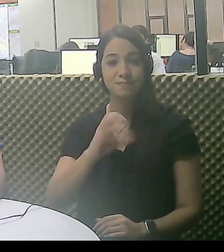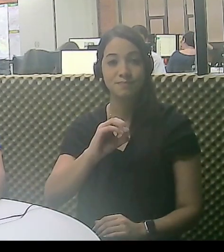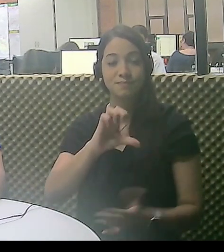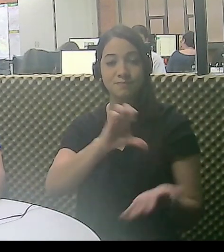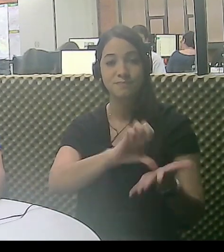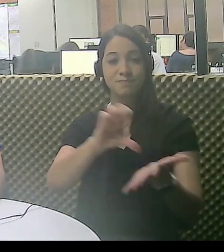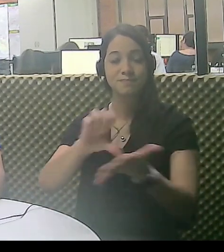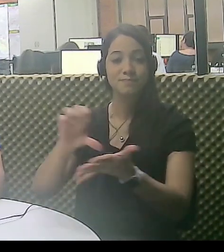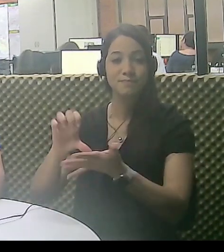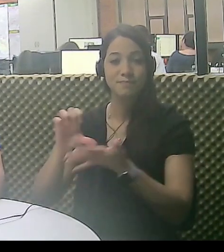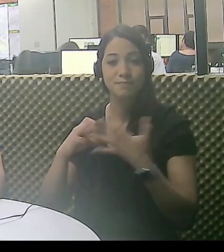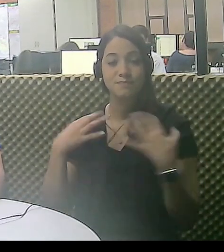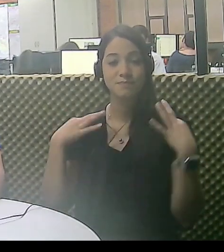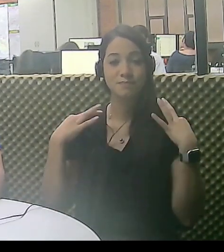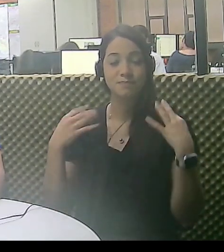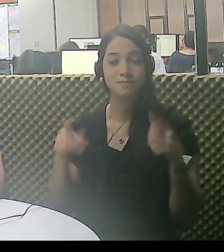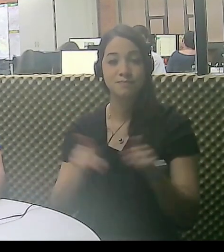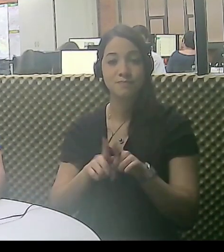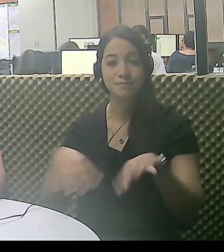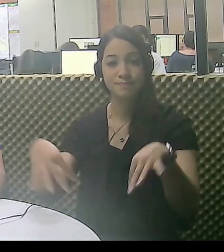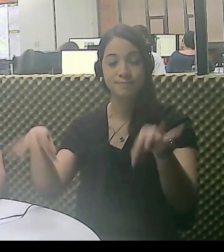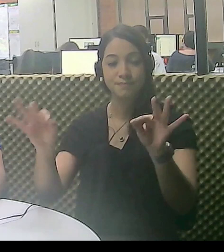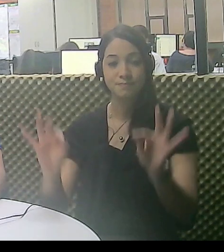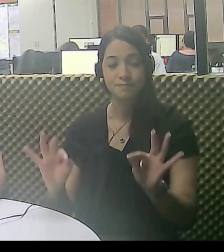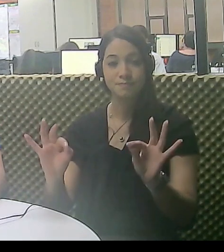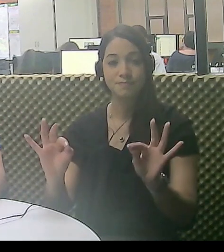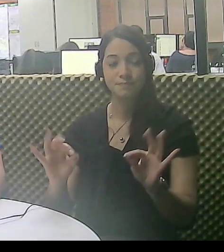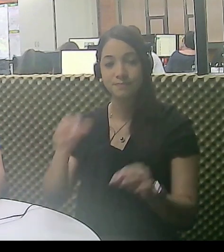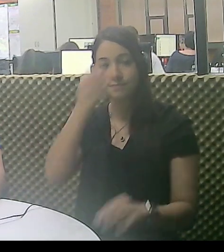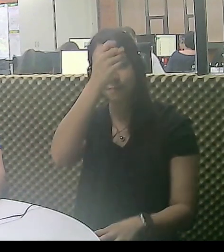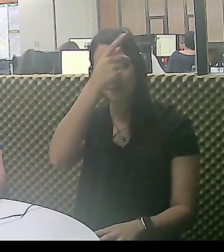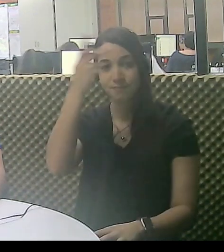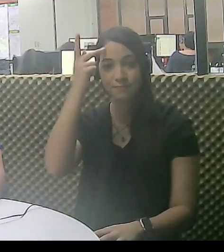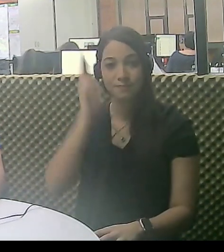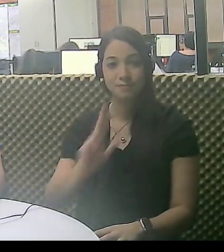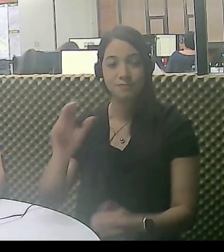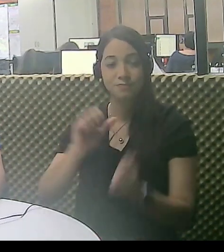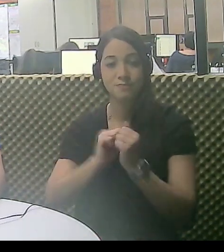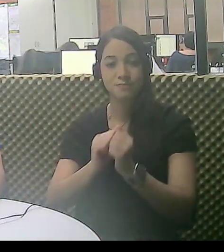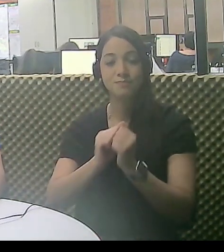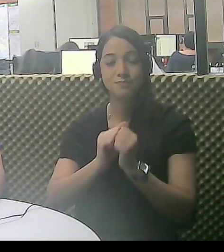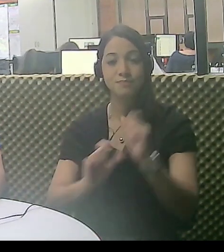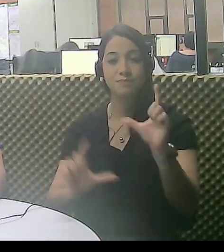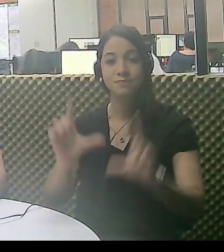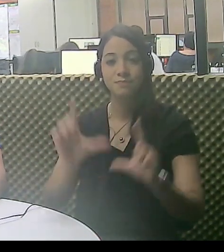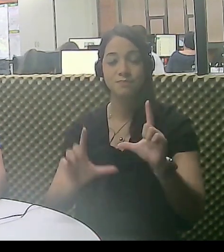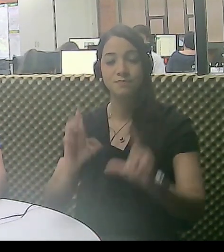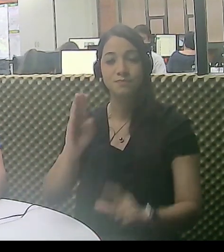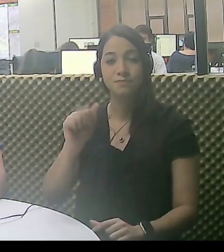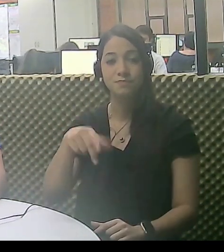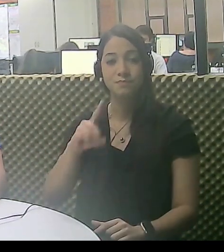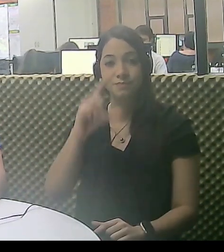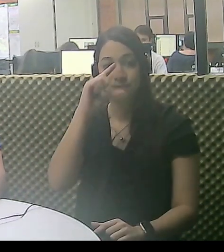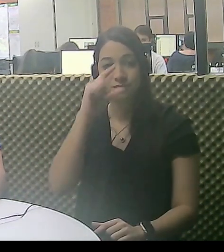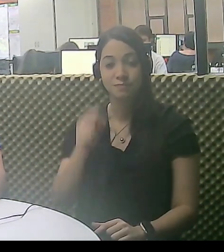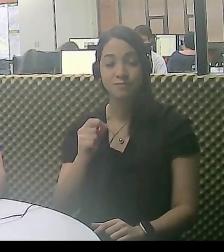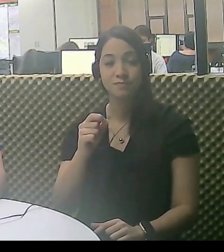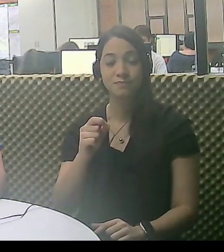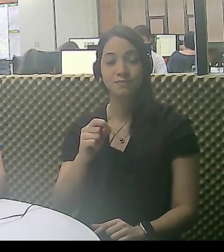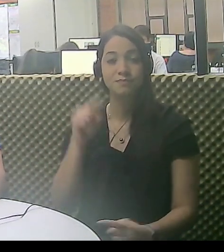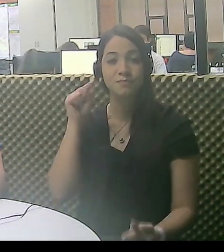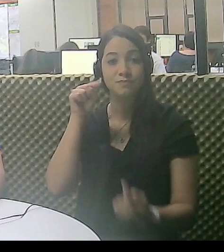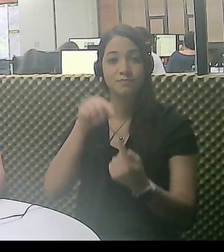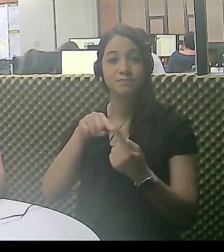pontos de arrecadação de roupas e cobertores. Promovida pela Prefeitura de Uberlândia em parceria com a emissora Band Triângulo, a iniciativa